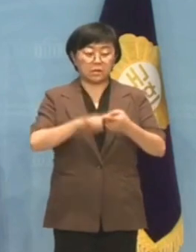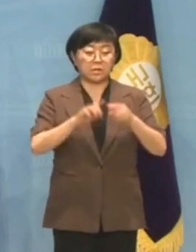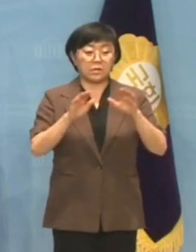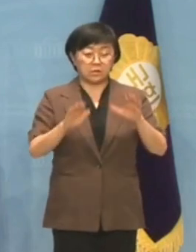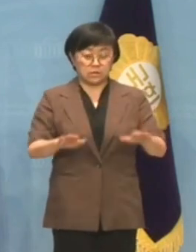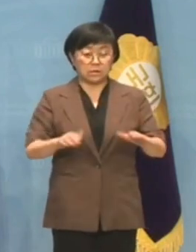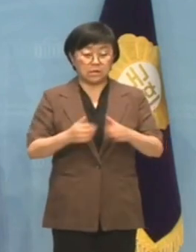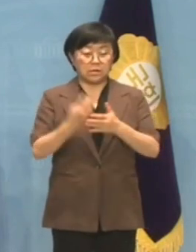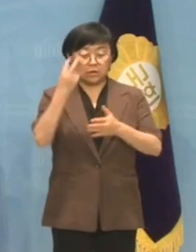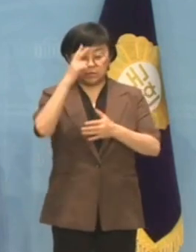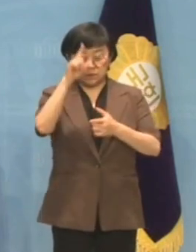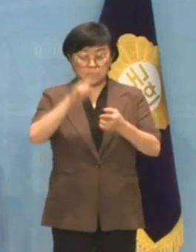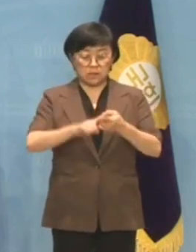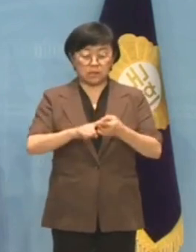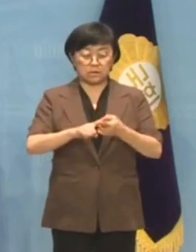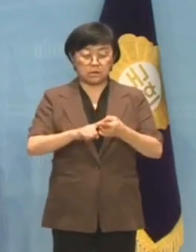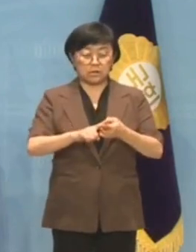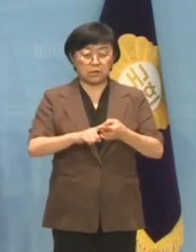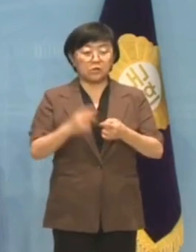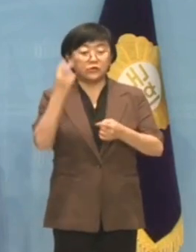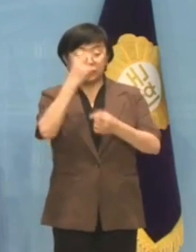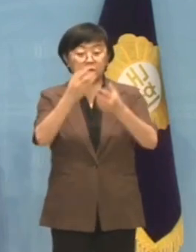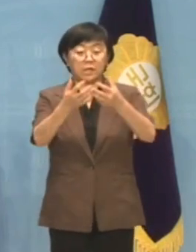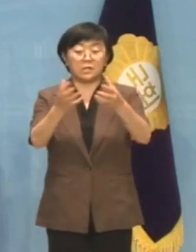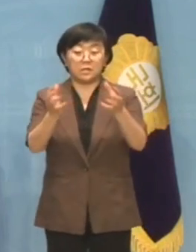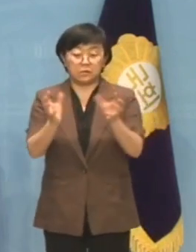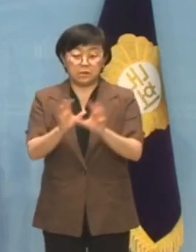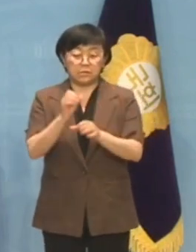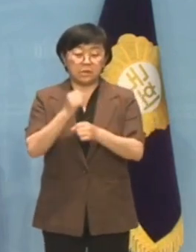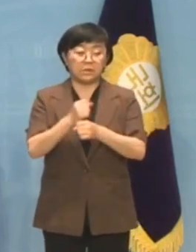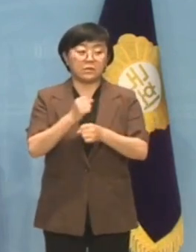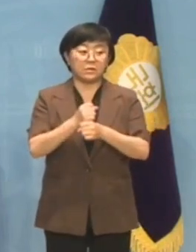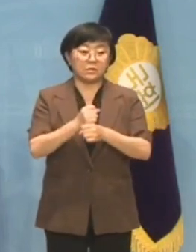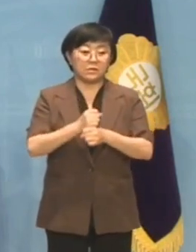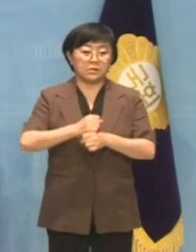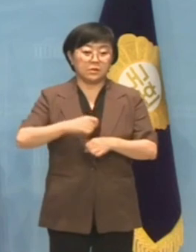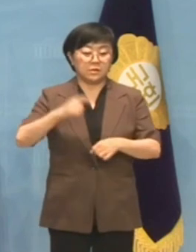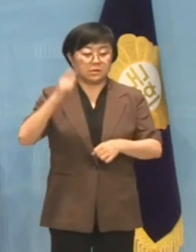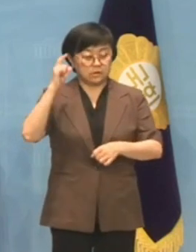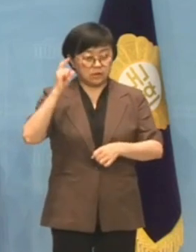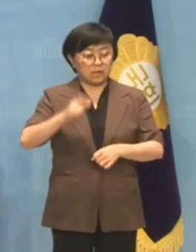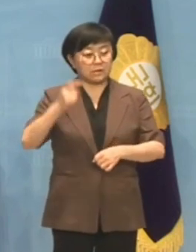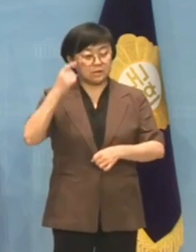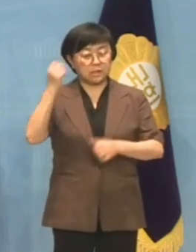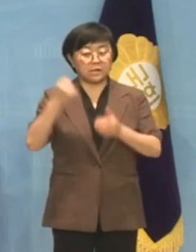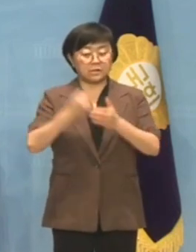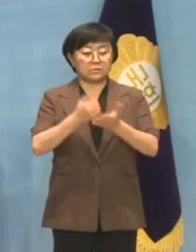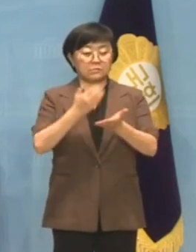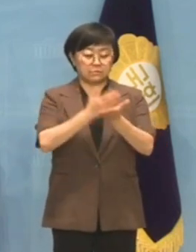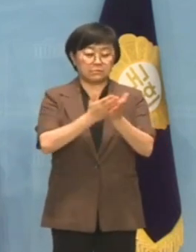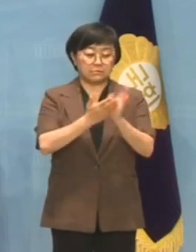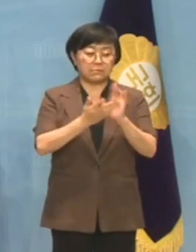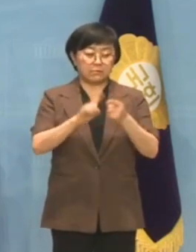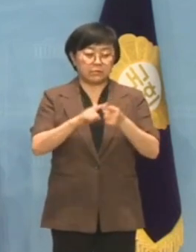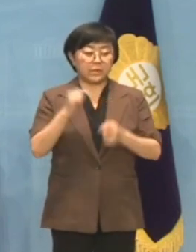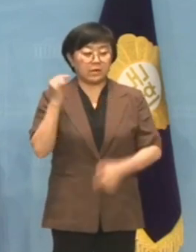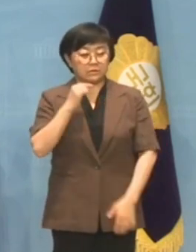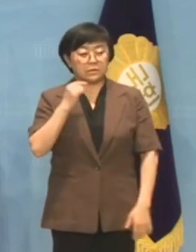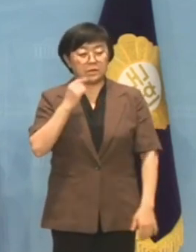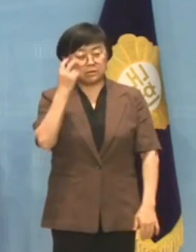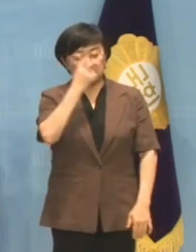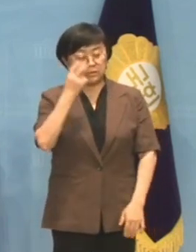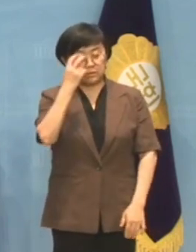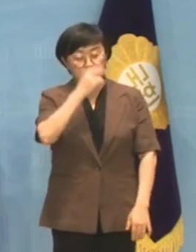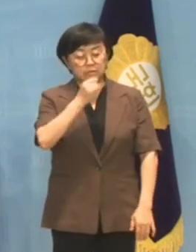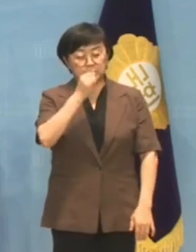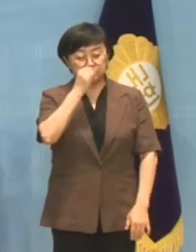현재 검찰에서 대규모 수사팀을 구성하여 강한 의지를 가지고 다각도로 엄중하게